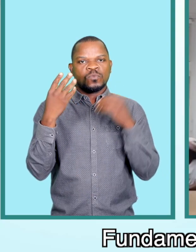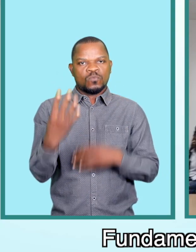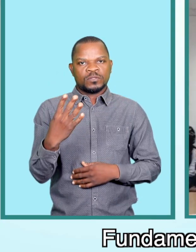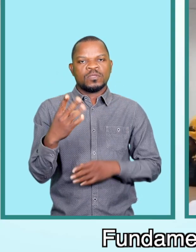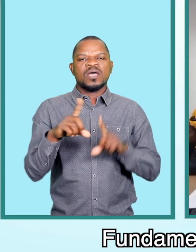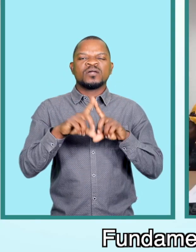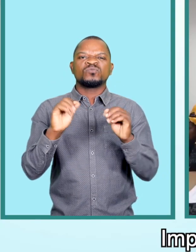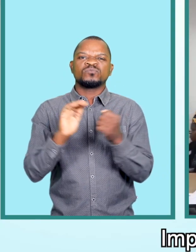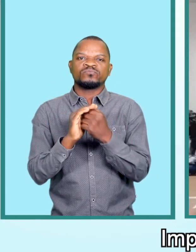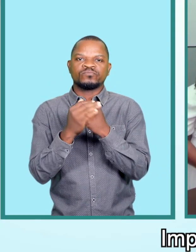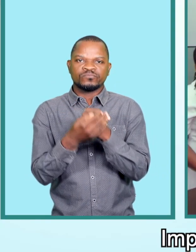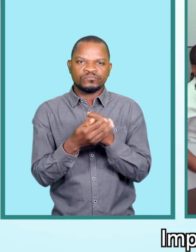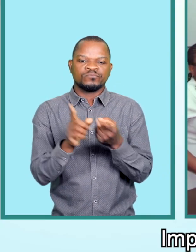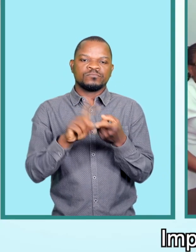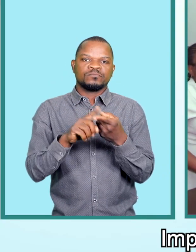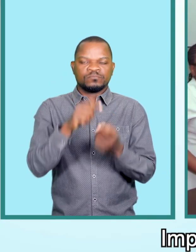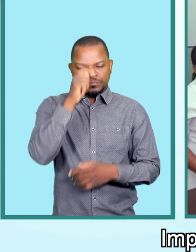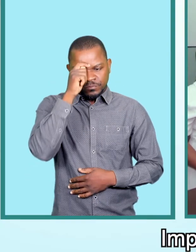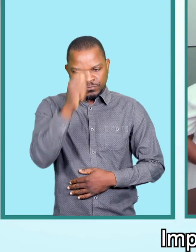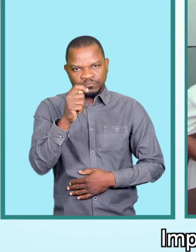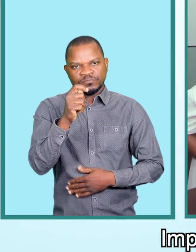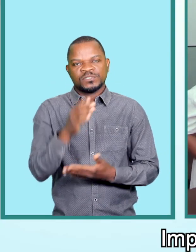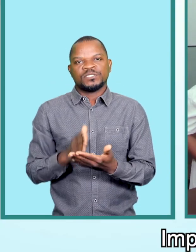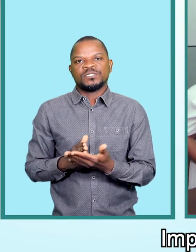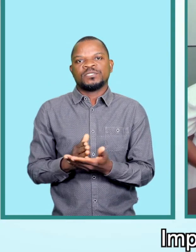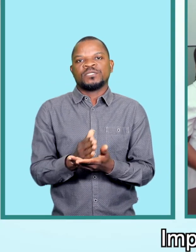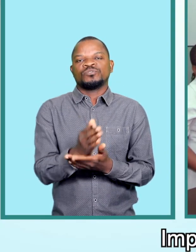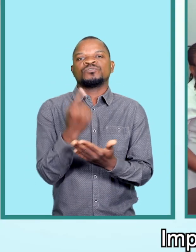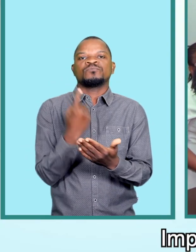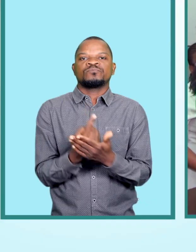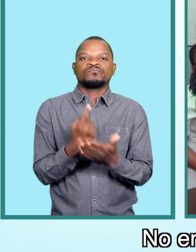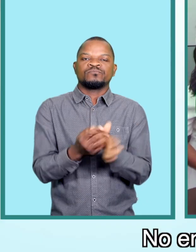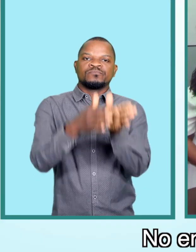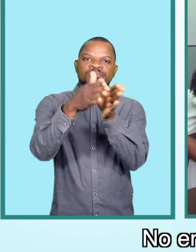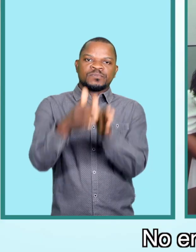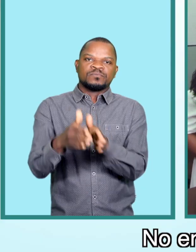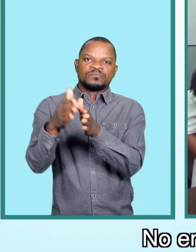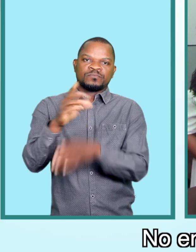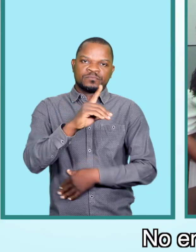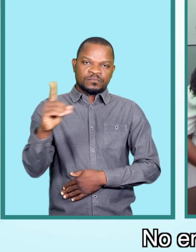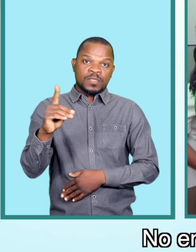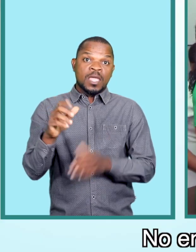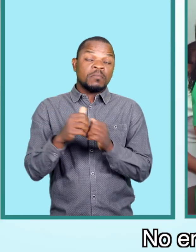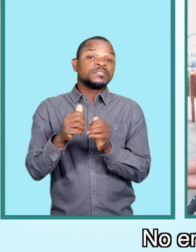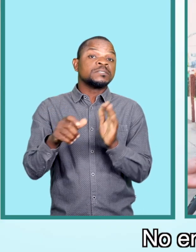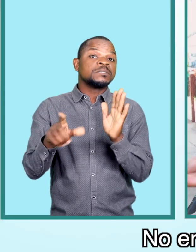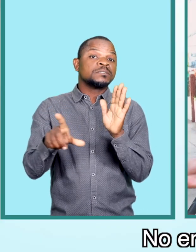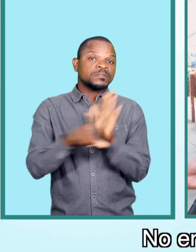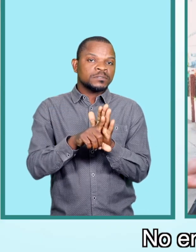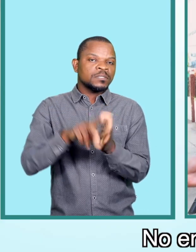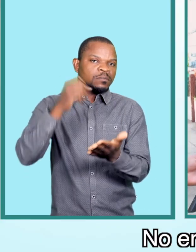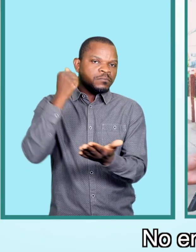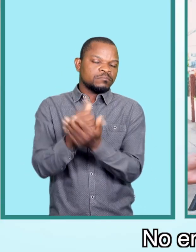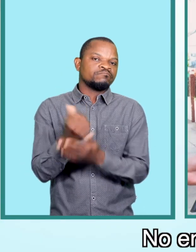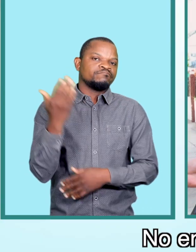Deficiência. Importa lembrar que esta lei foi aprovada há cerca de 2 anos. No entanto, só agora em